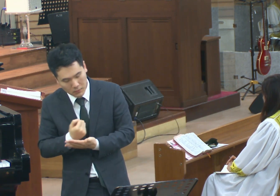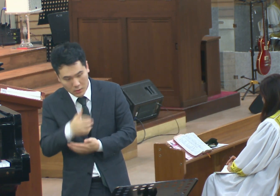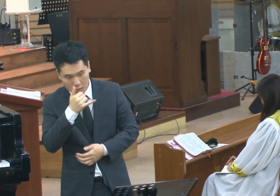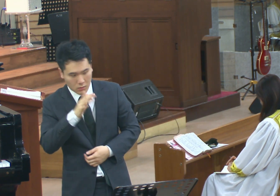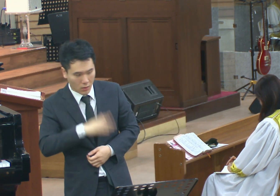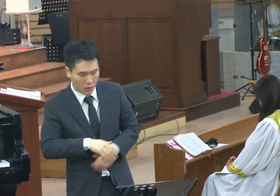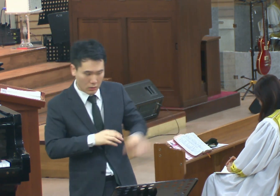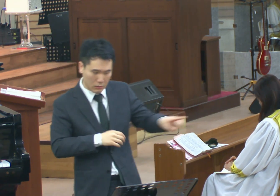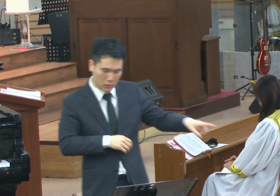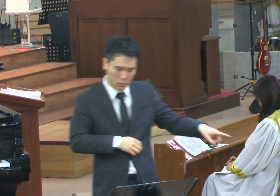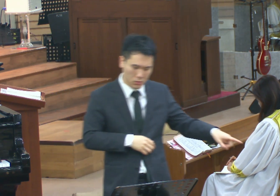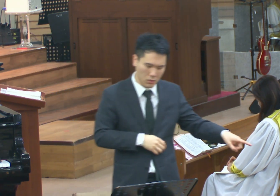거예요.